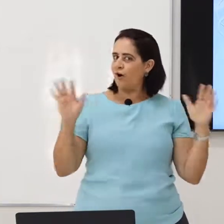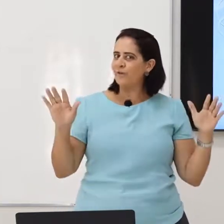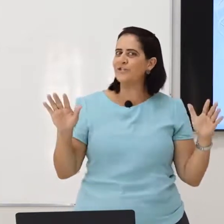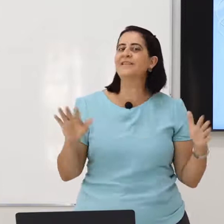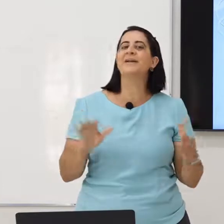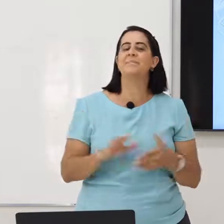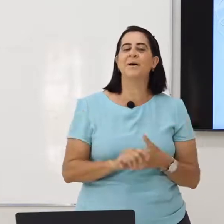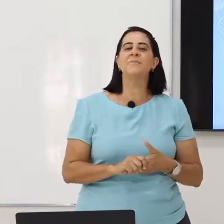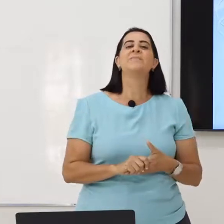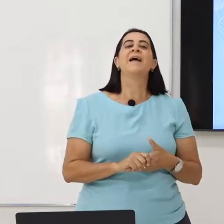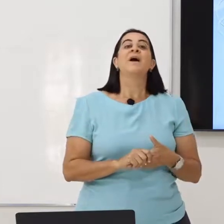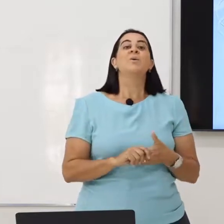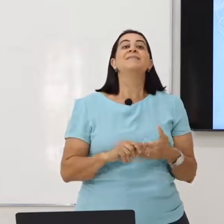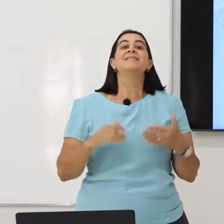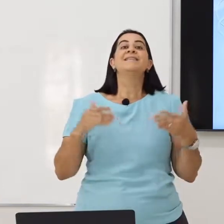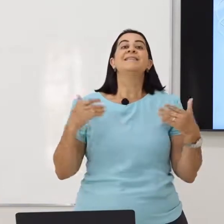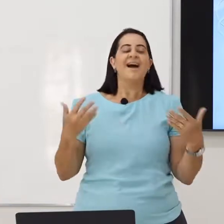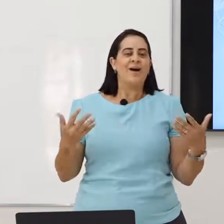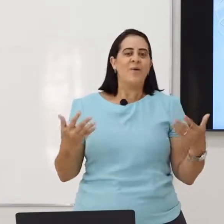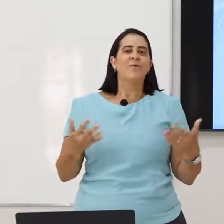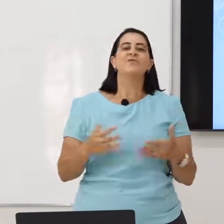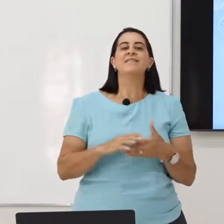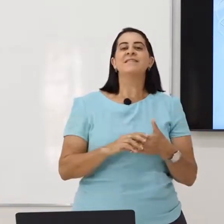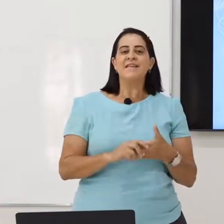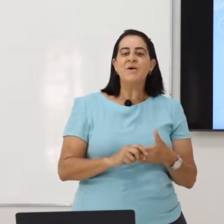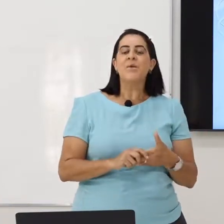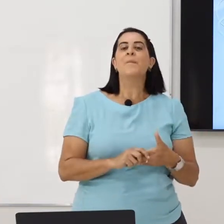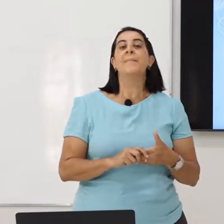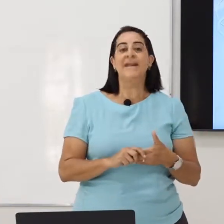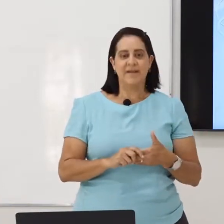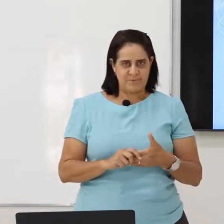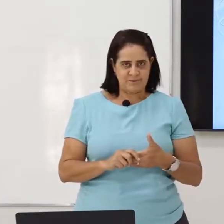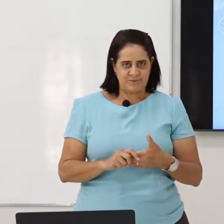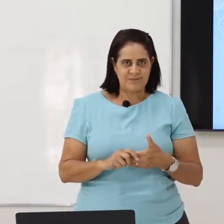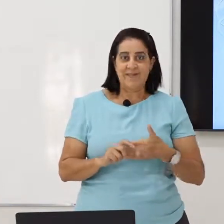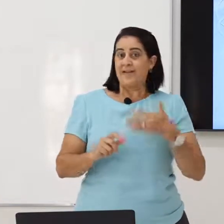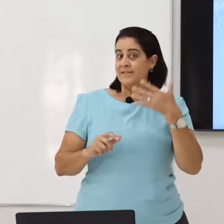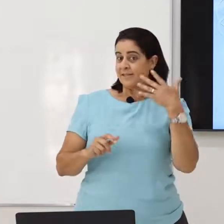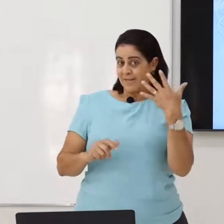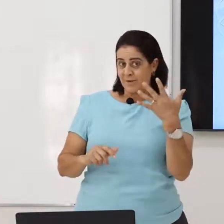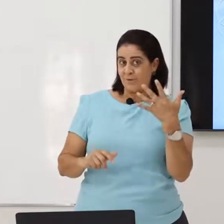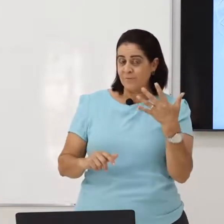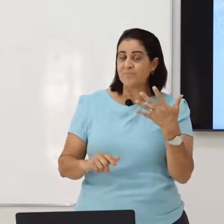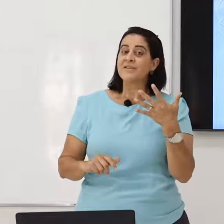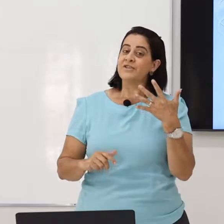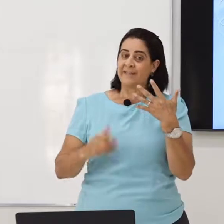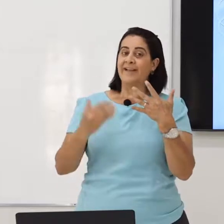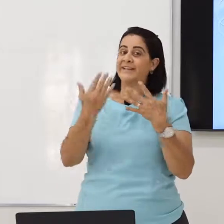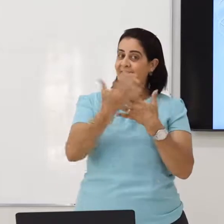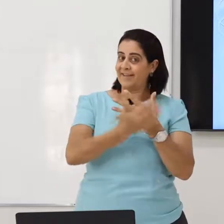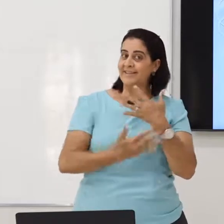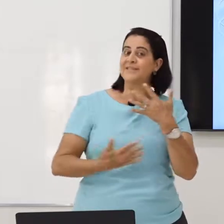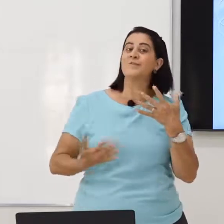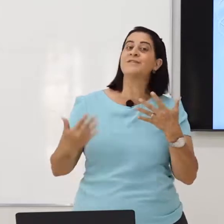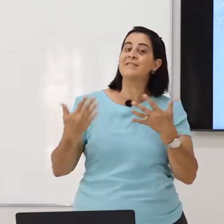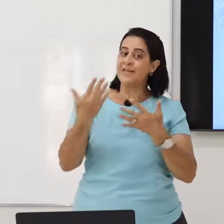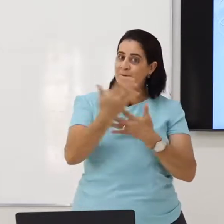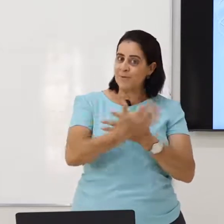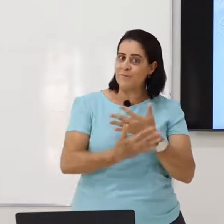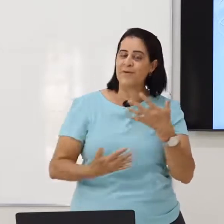de antemão o sinal de 5 parâmetros. 5, já dá a entender que são 5 componentes que